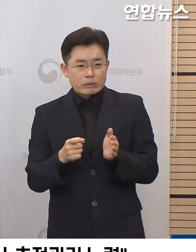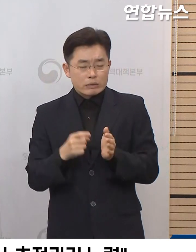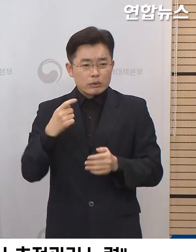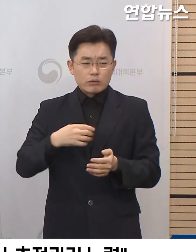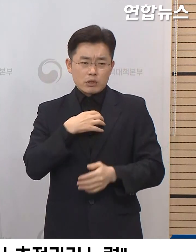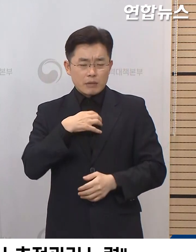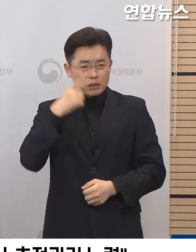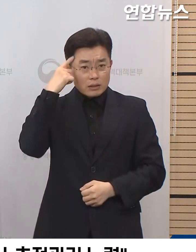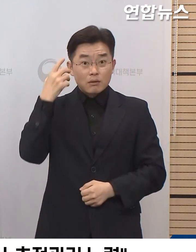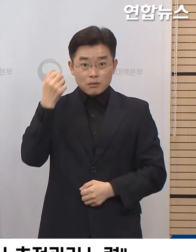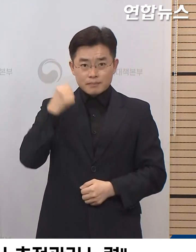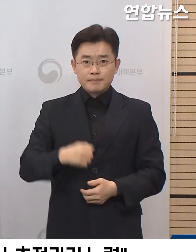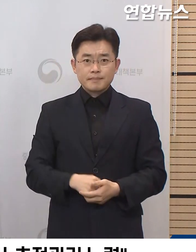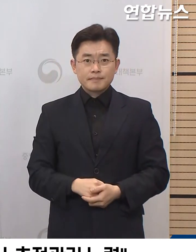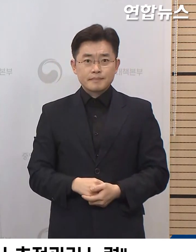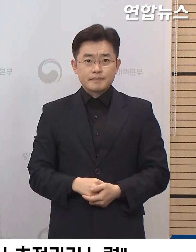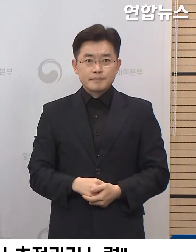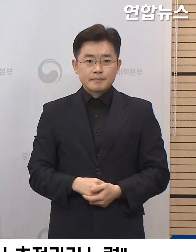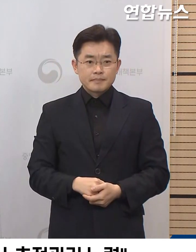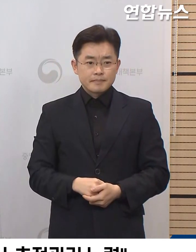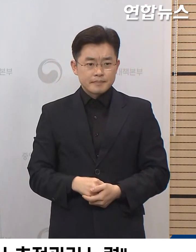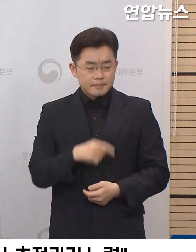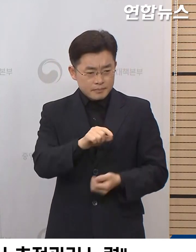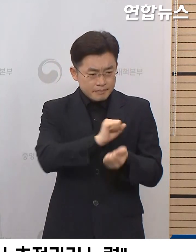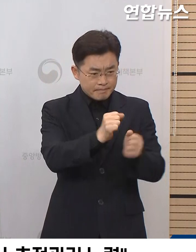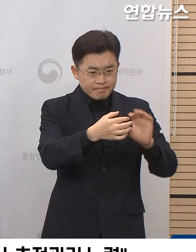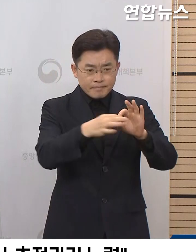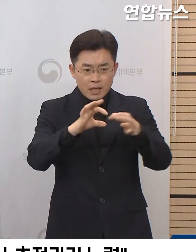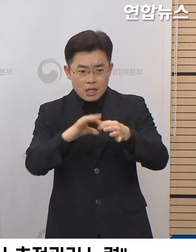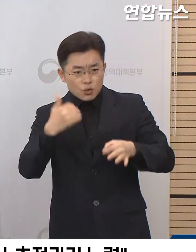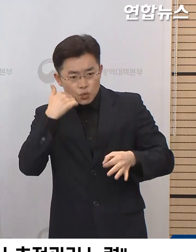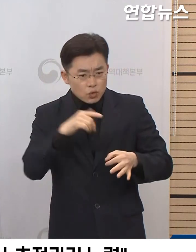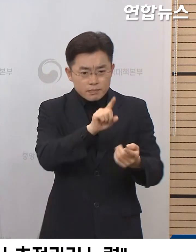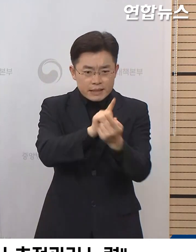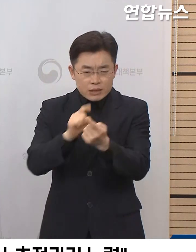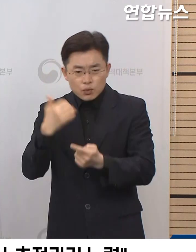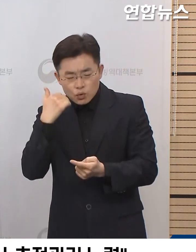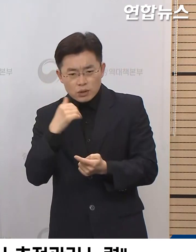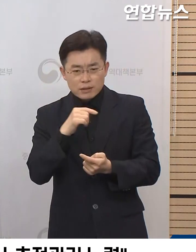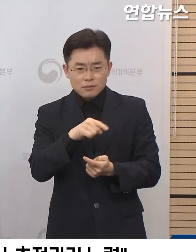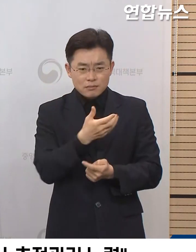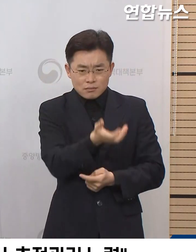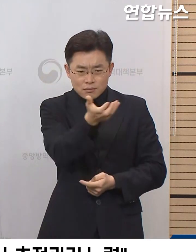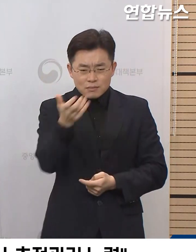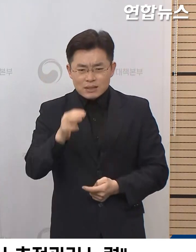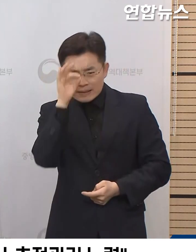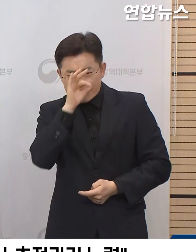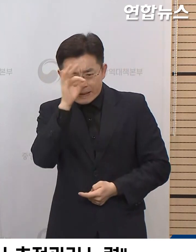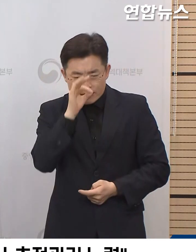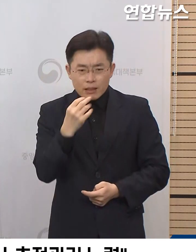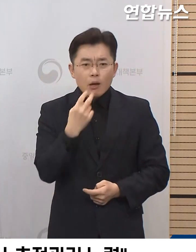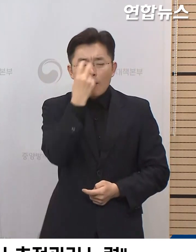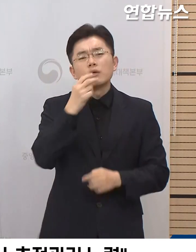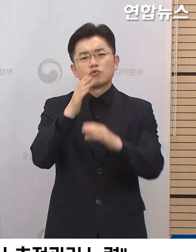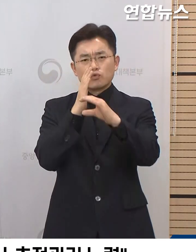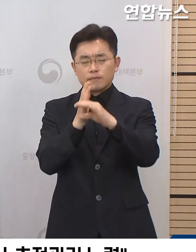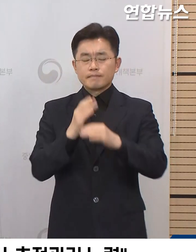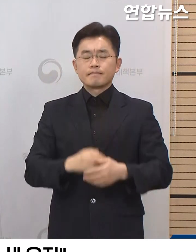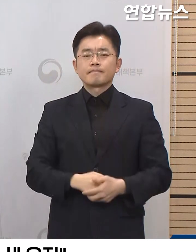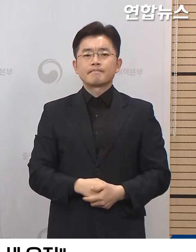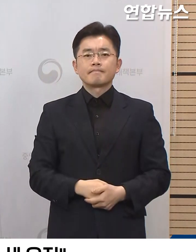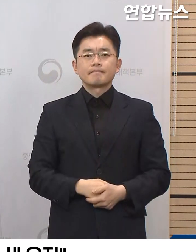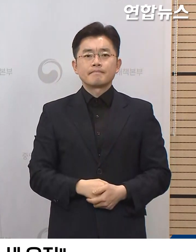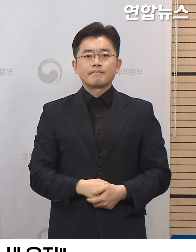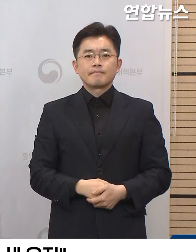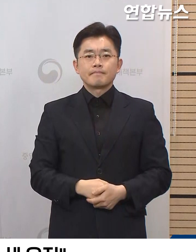가지고 있고 최선을 다해서 역학조사 와 주조 관리에 욕하고 있습니다